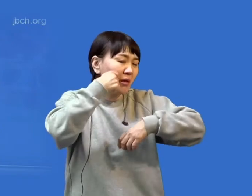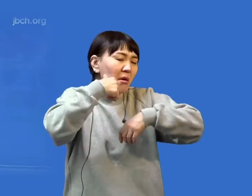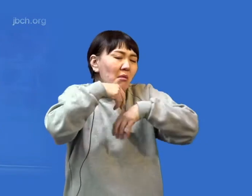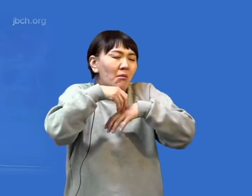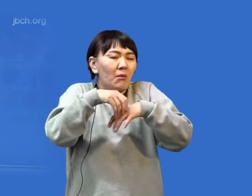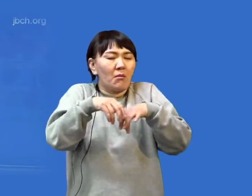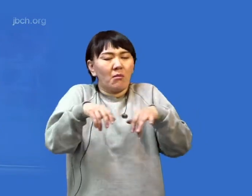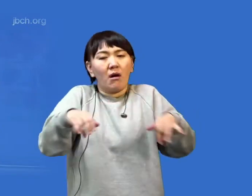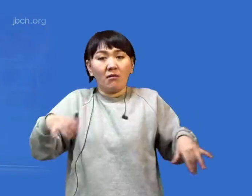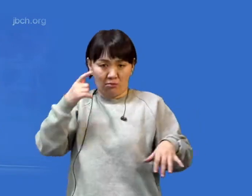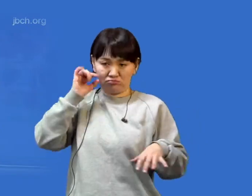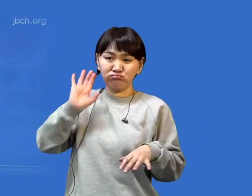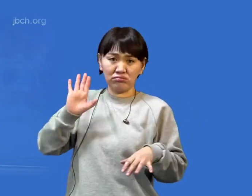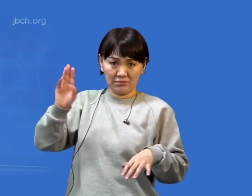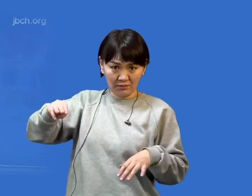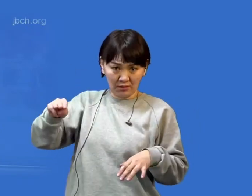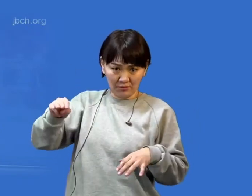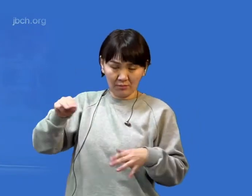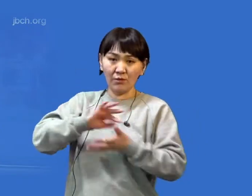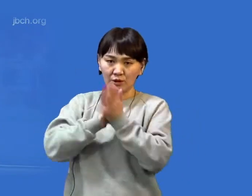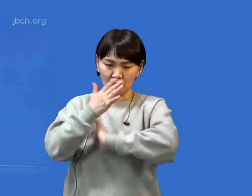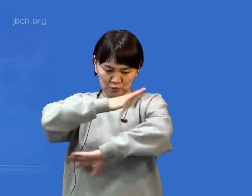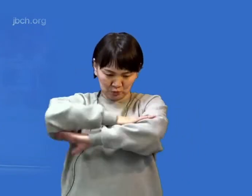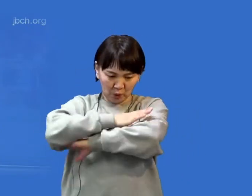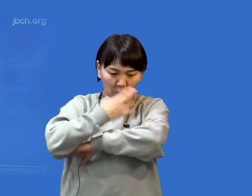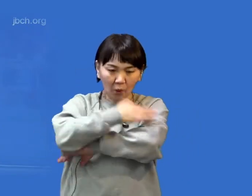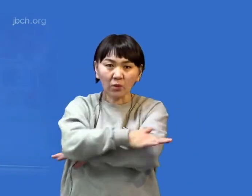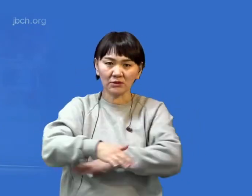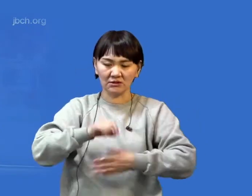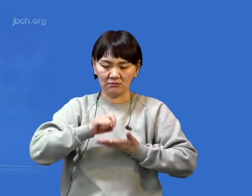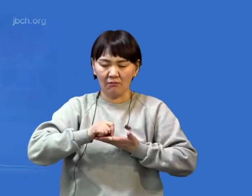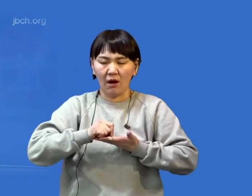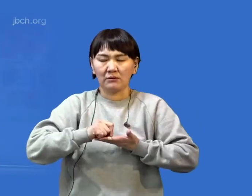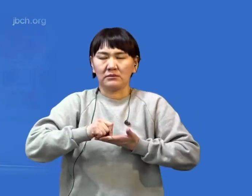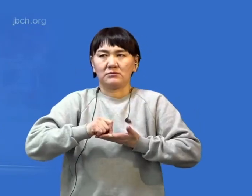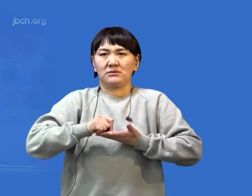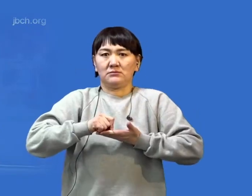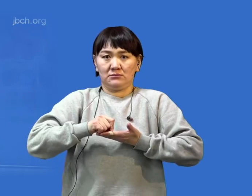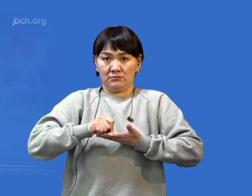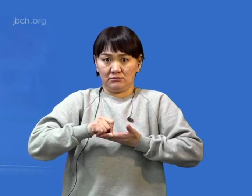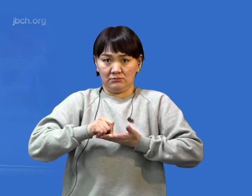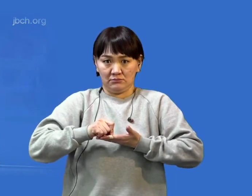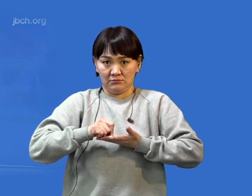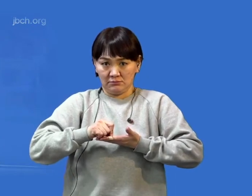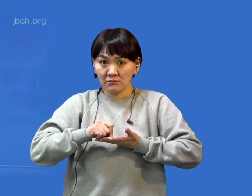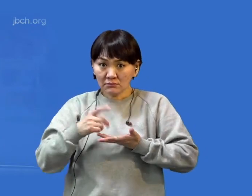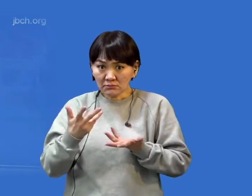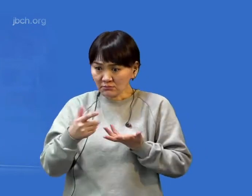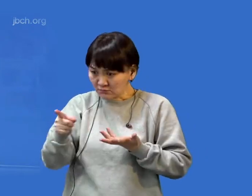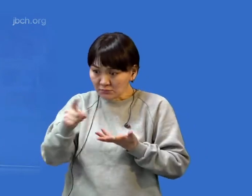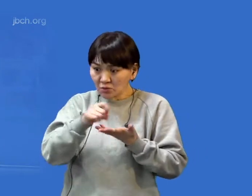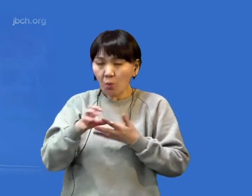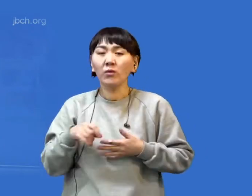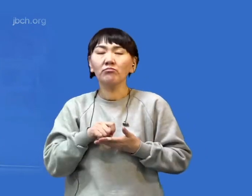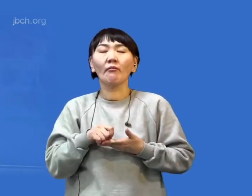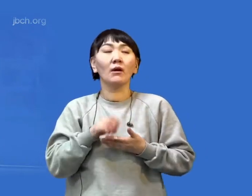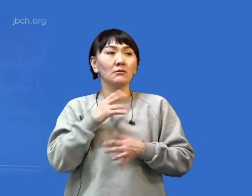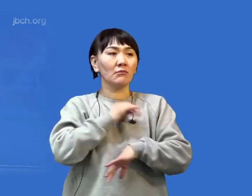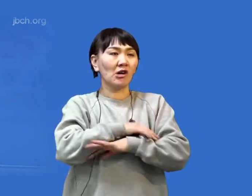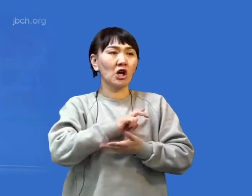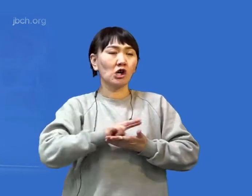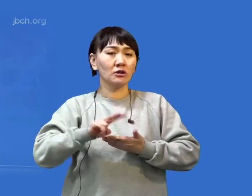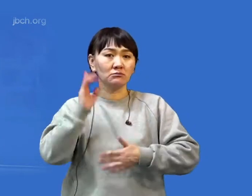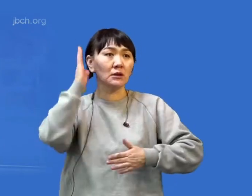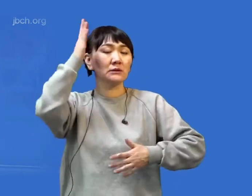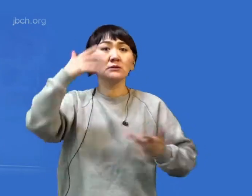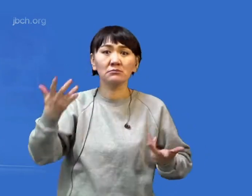гэдэг нь тийм амар зүйл үү? Үгүй чи хийхгүй бол болохгүй учраас л хийж байгаа юм. Тэ мэ? Ажил явж байгаа